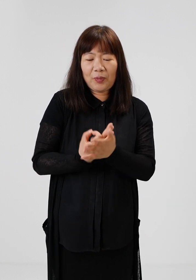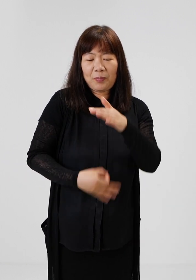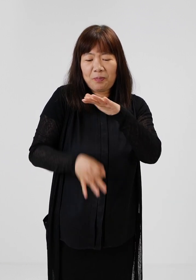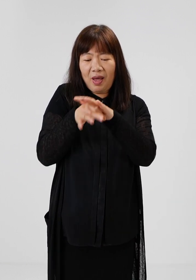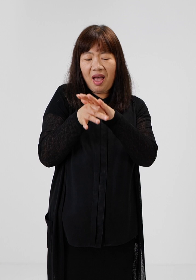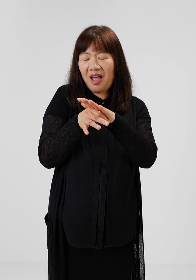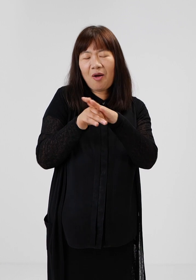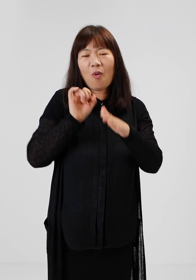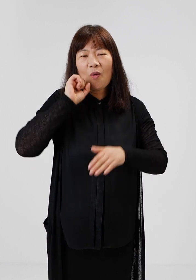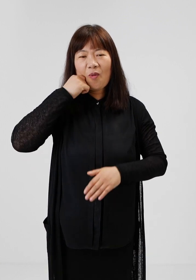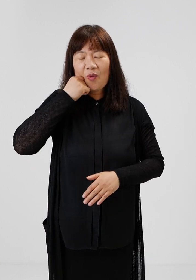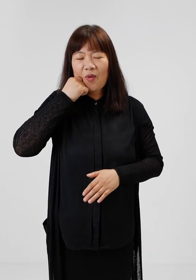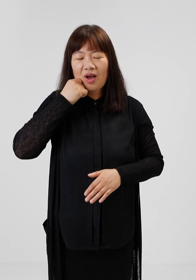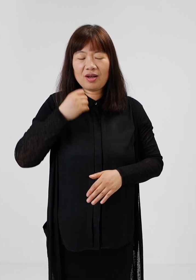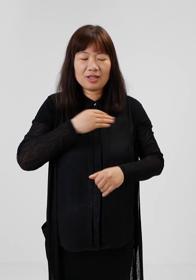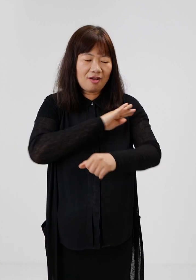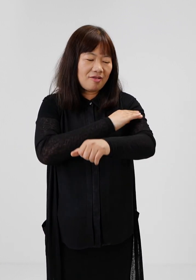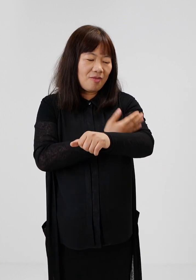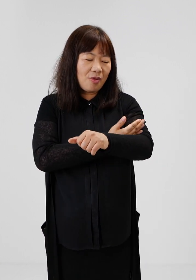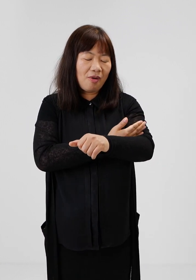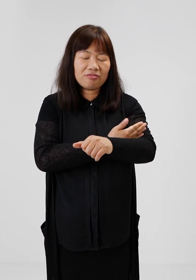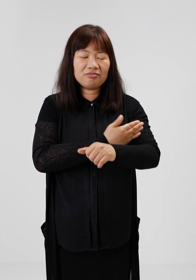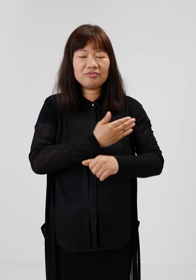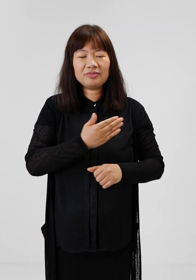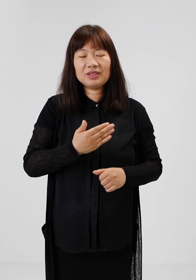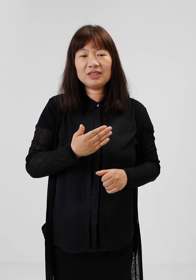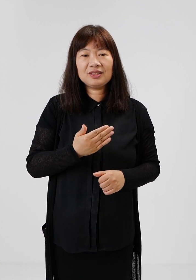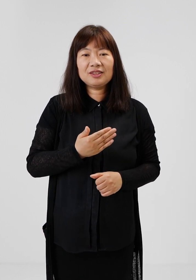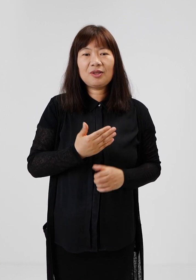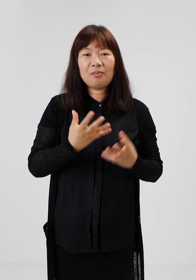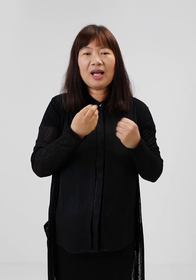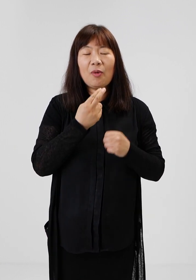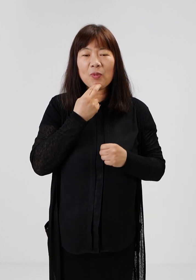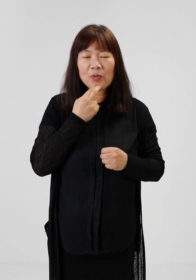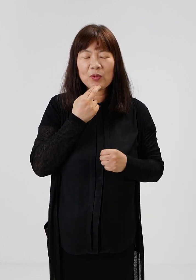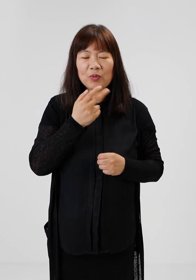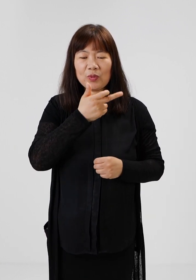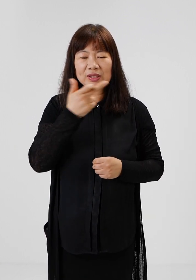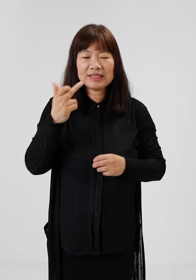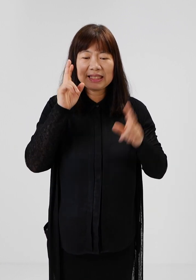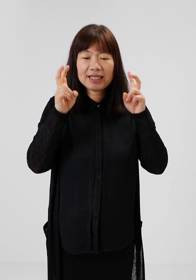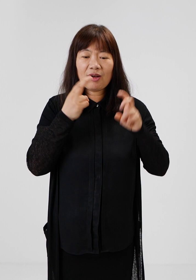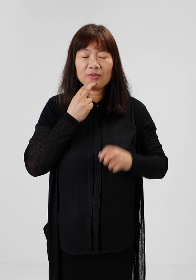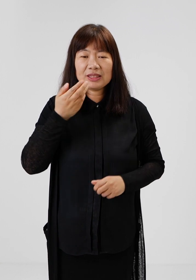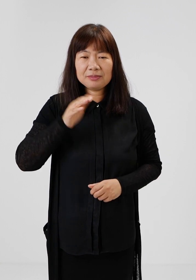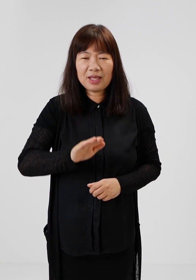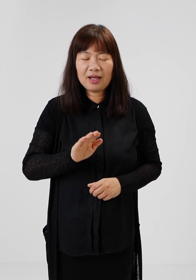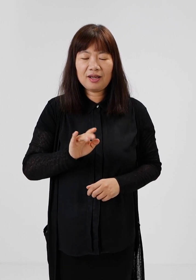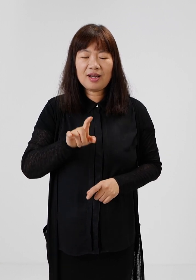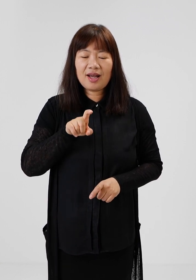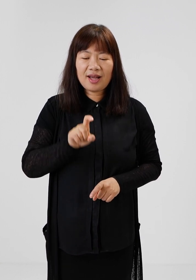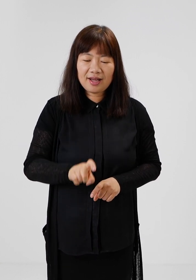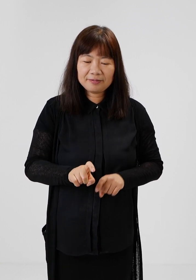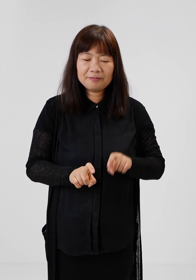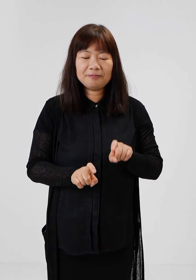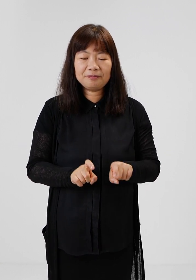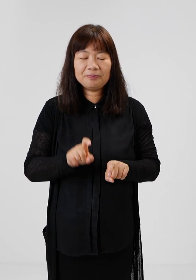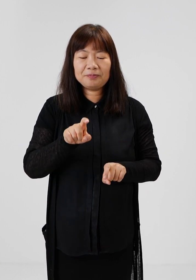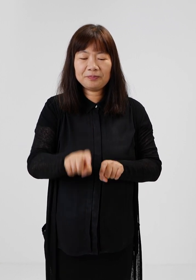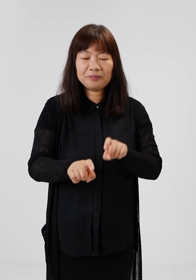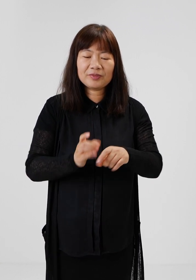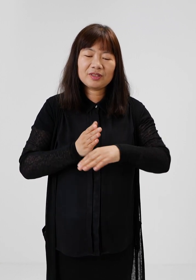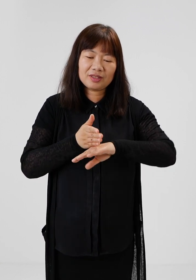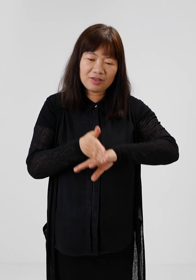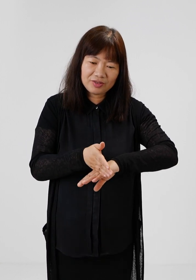못하더라도 화려한 스펙은 아니고 대단한 직장은 아닐지라도 저는 한 걸음 한 걸음 갑니다.